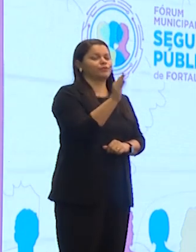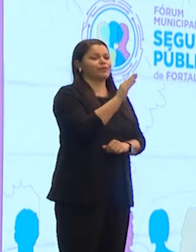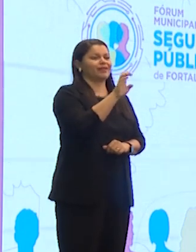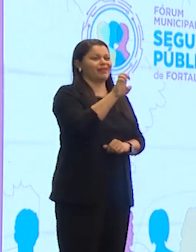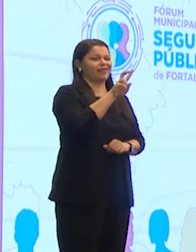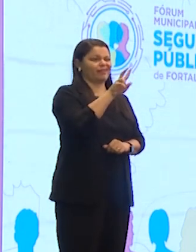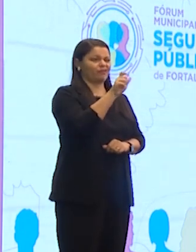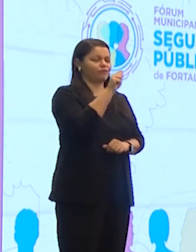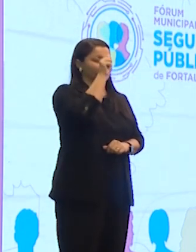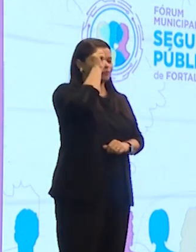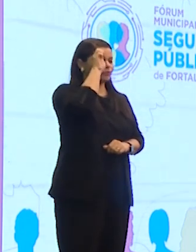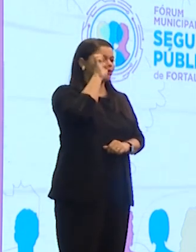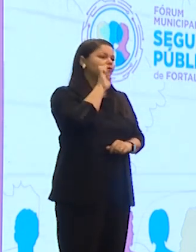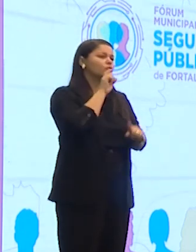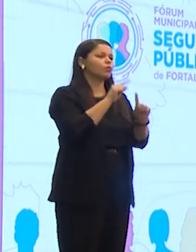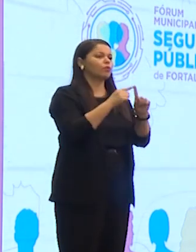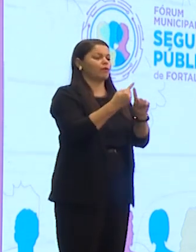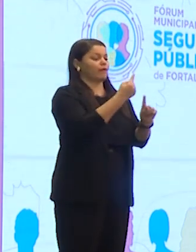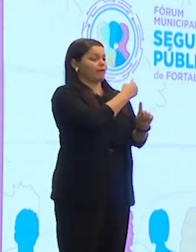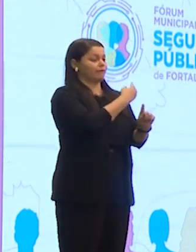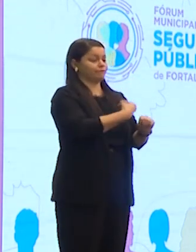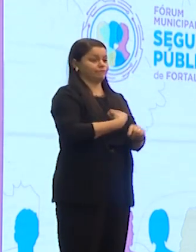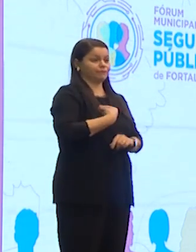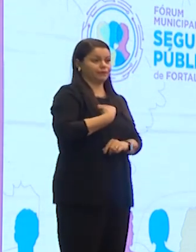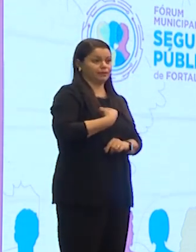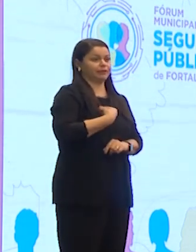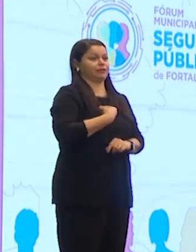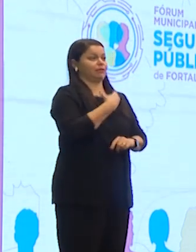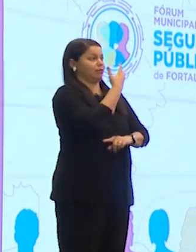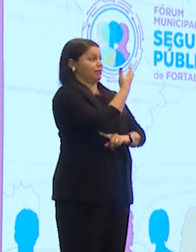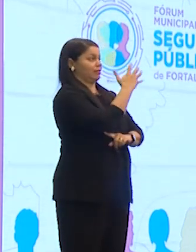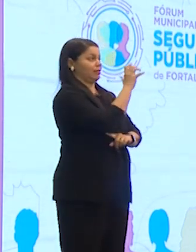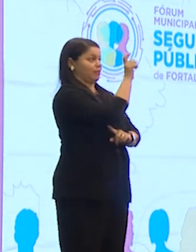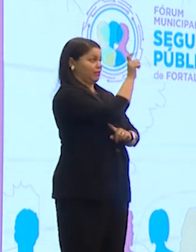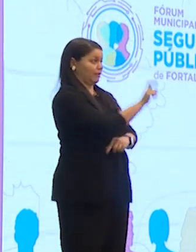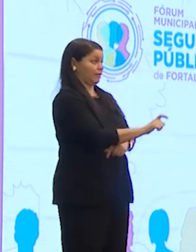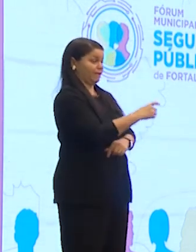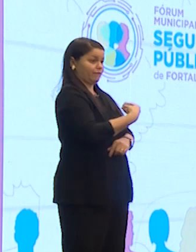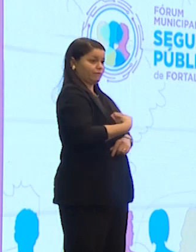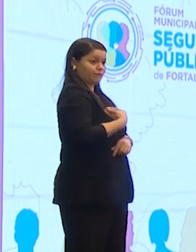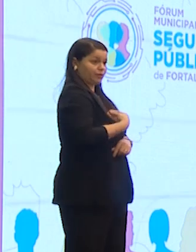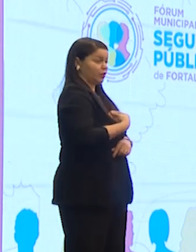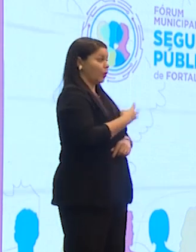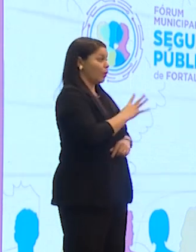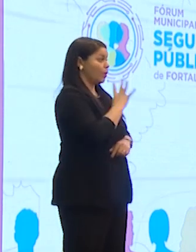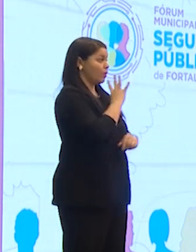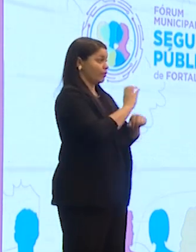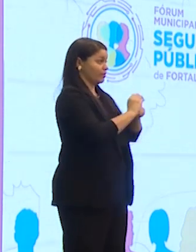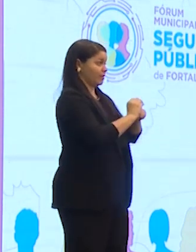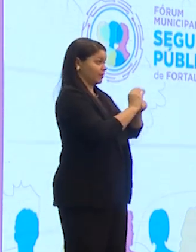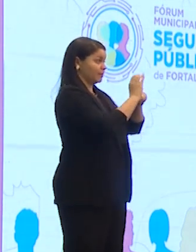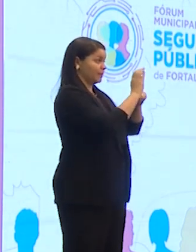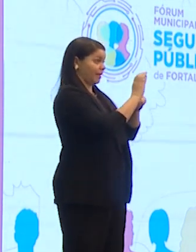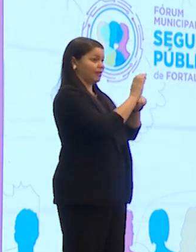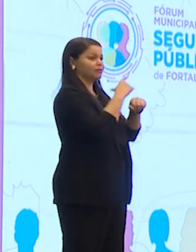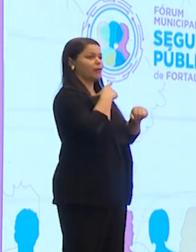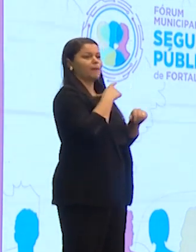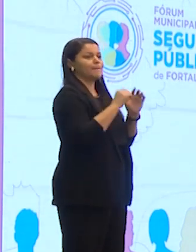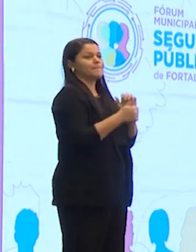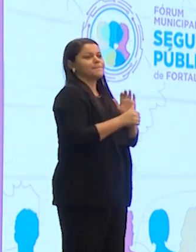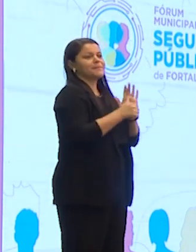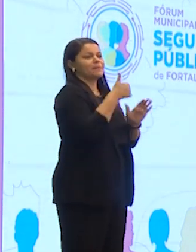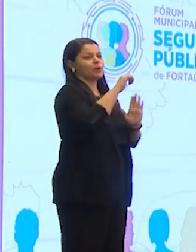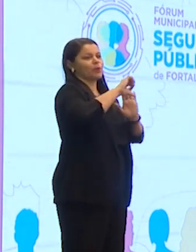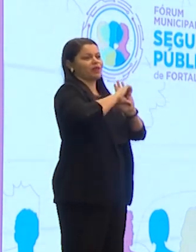e do conhecimento. E, como vocês sabem, é o primeiro crime registrado nas Sagradas Escrituras e é o primeiro